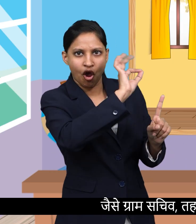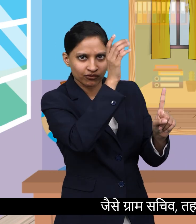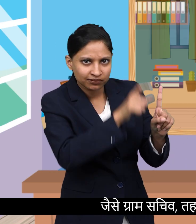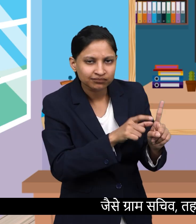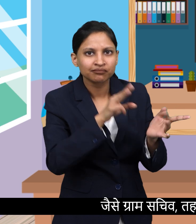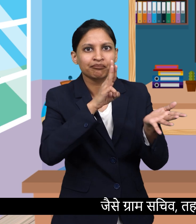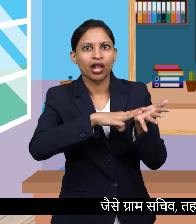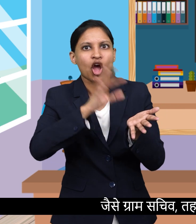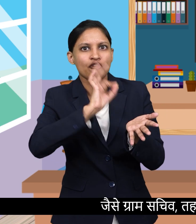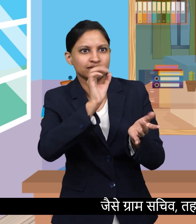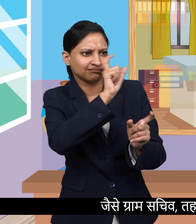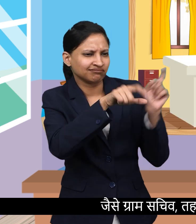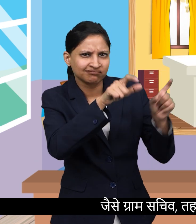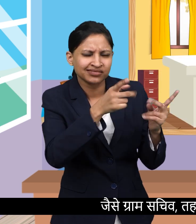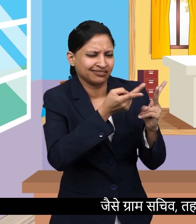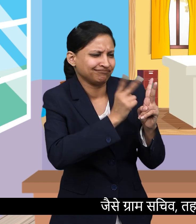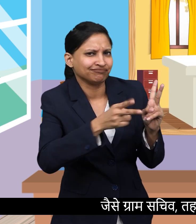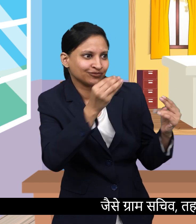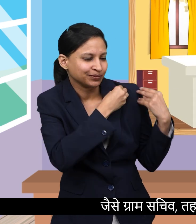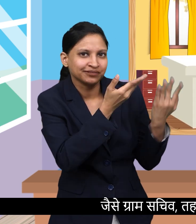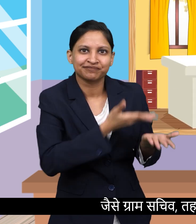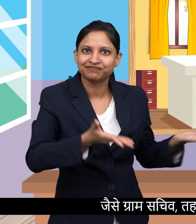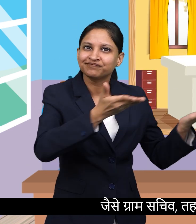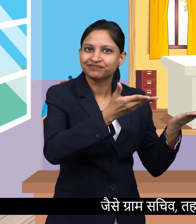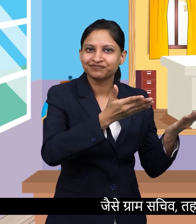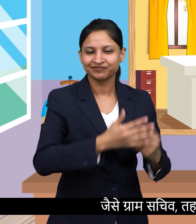और मंडल अधिकारी आदि।